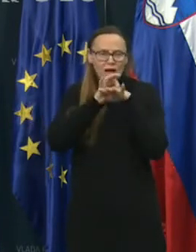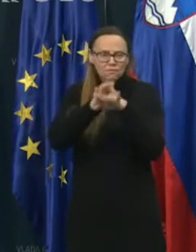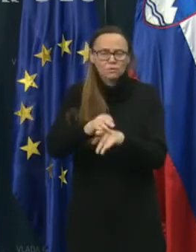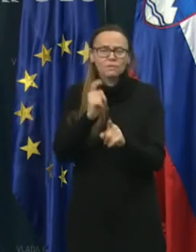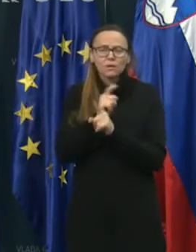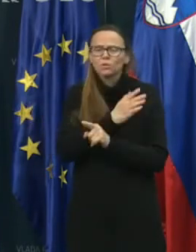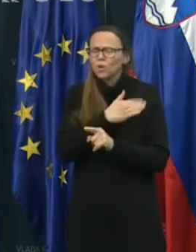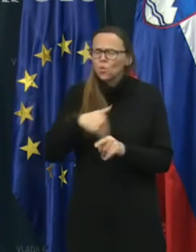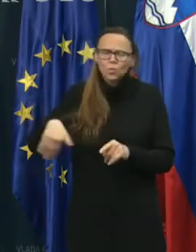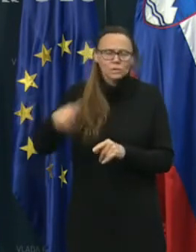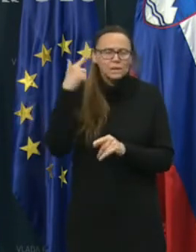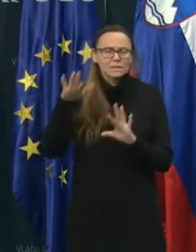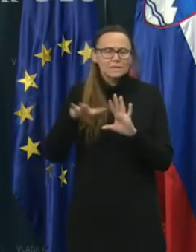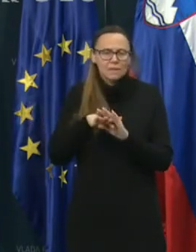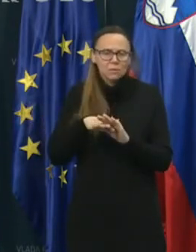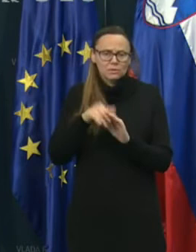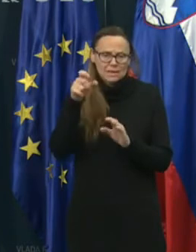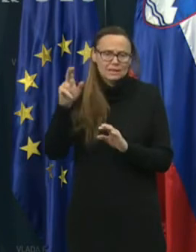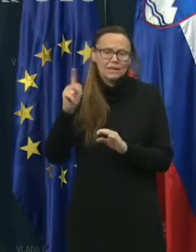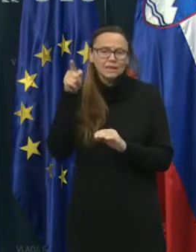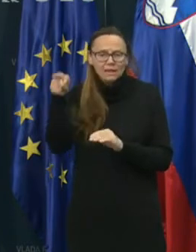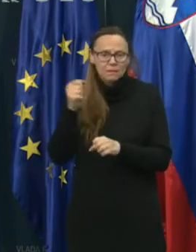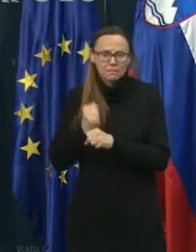vseh zaposlenih, ki tam delajo.